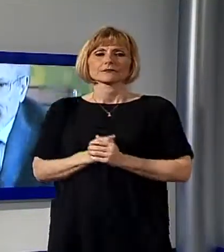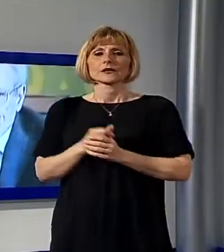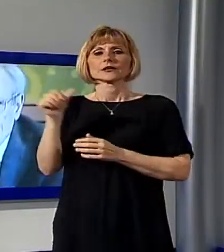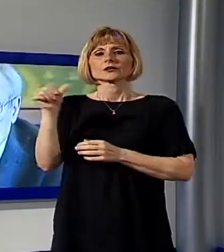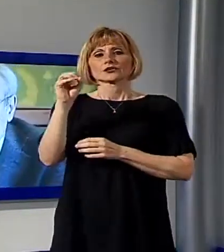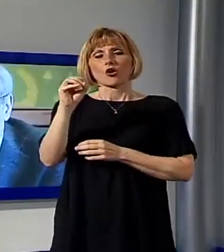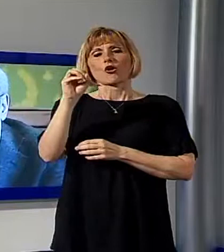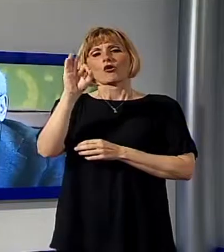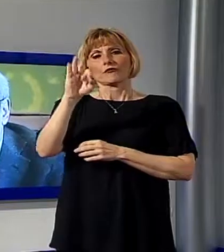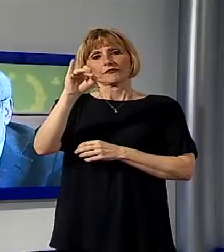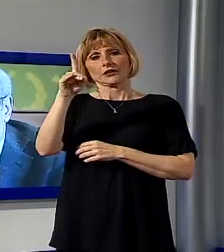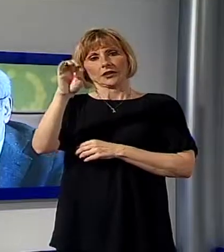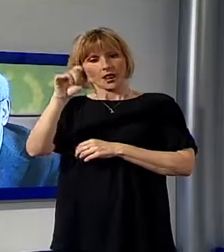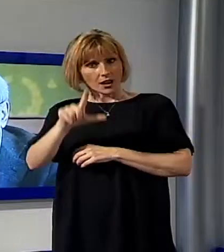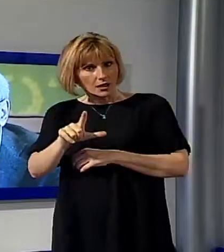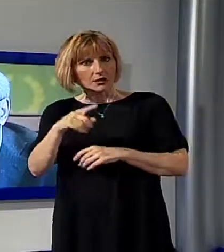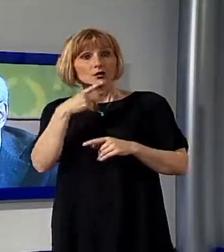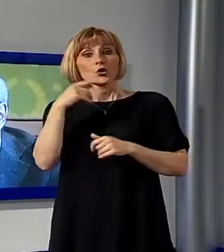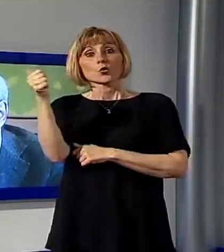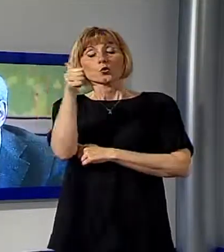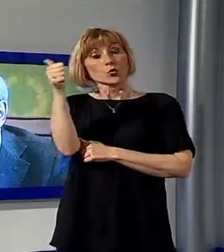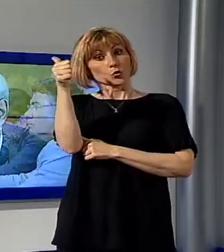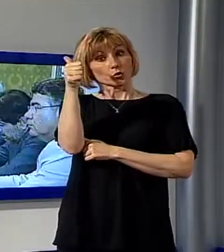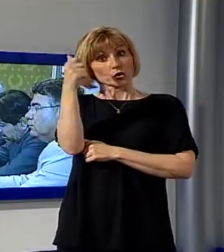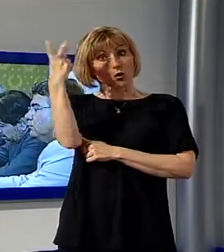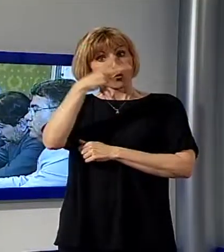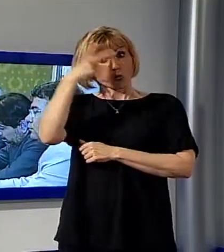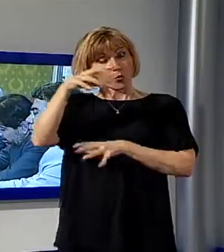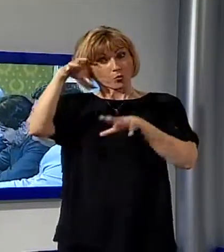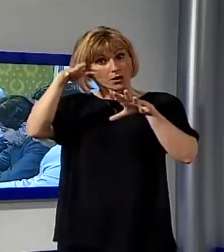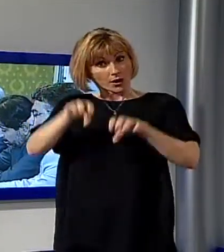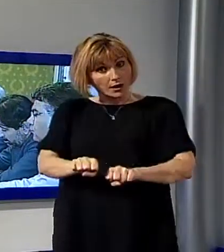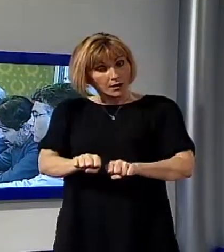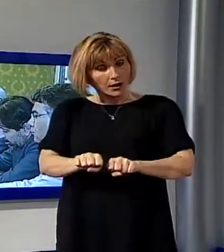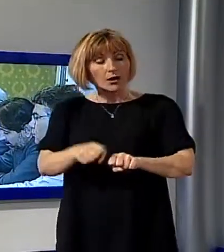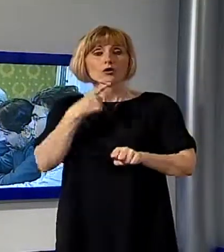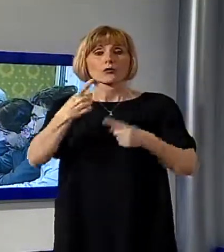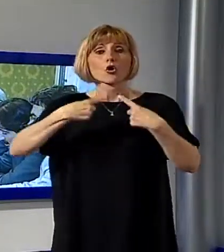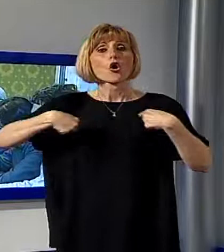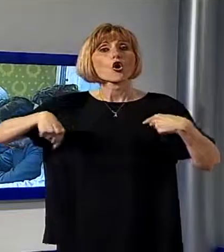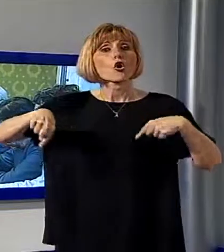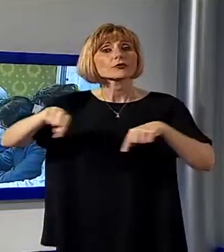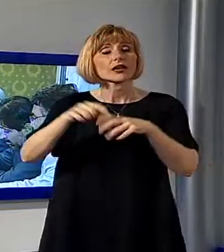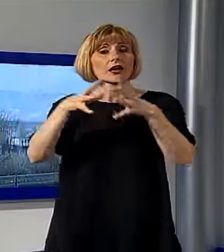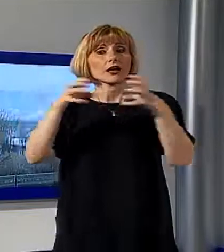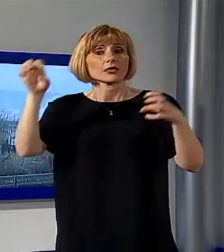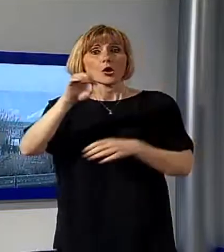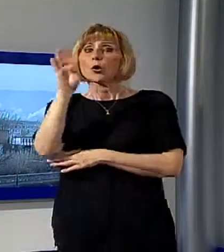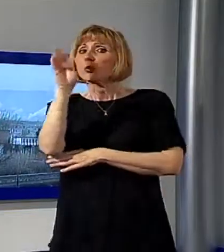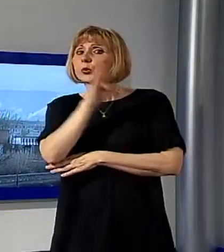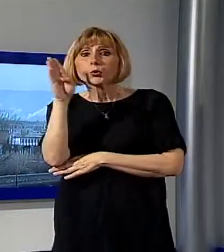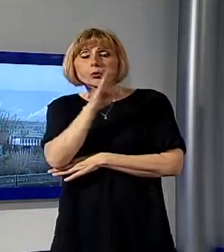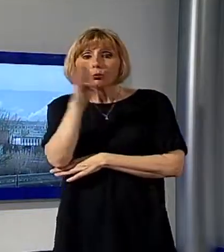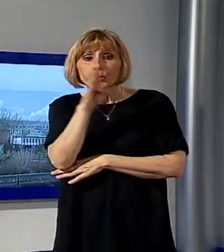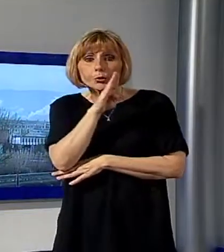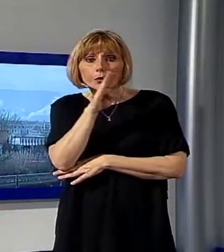Sofidel, hanno spiegato i sindacati, è l'unica azienda sul territorio lucchese a non aver ancora costituito il Comitato Aziendale Europeo.